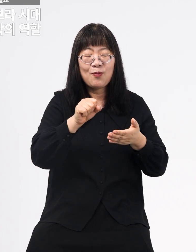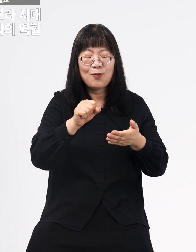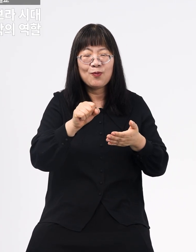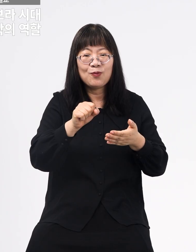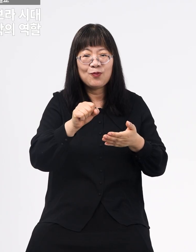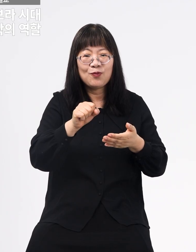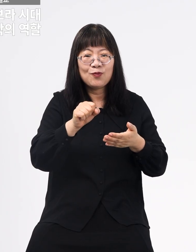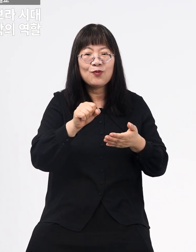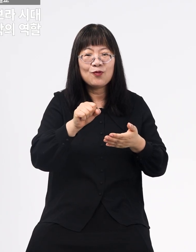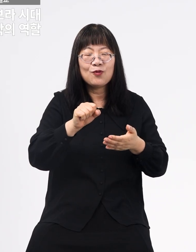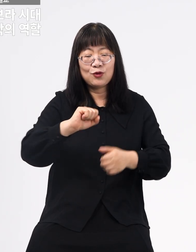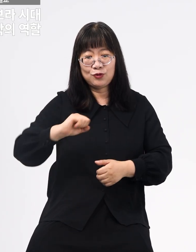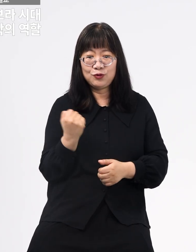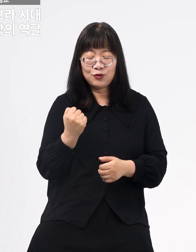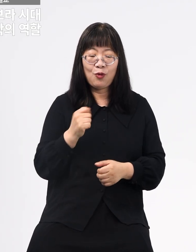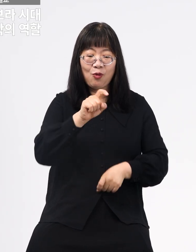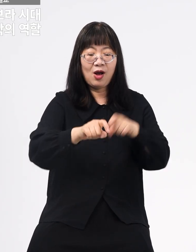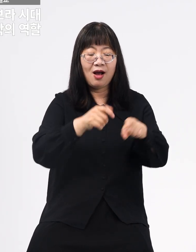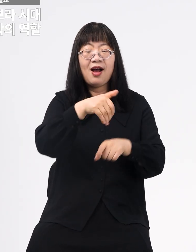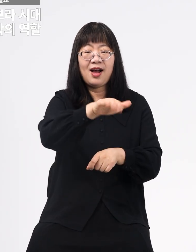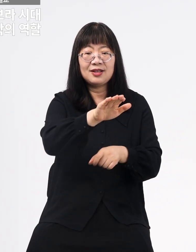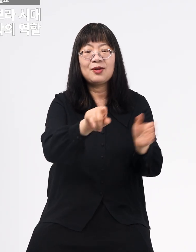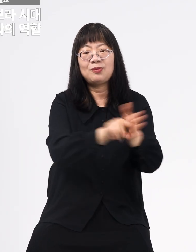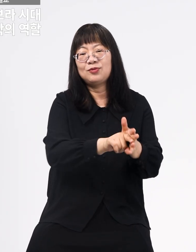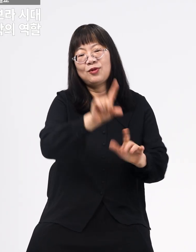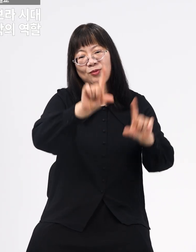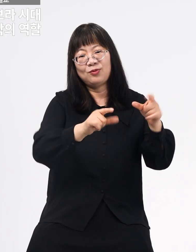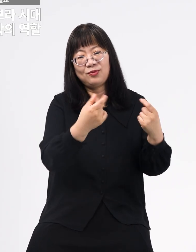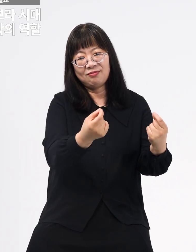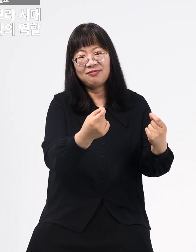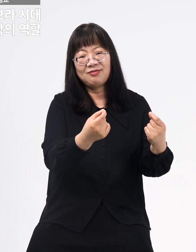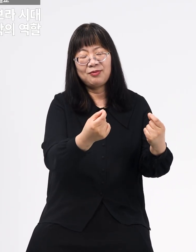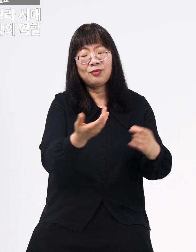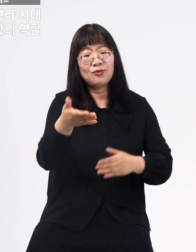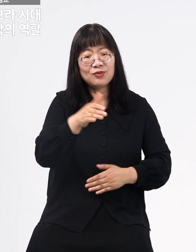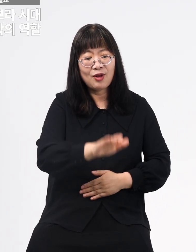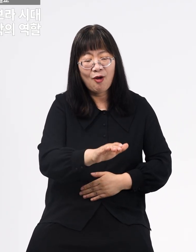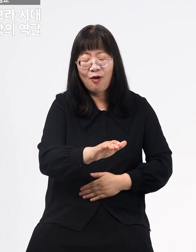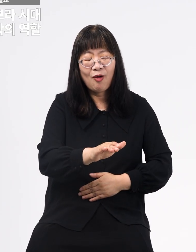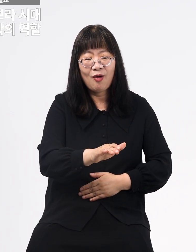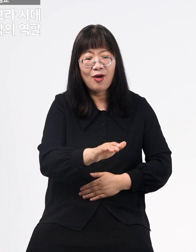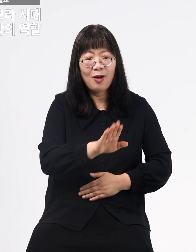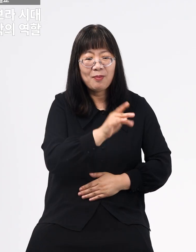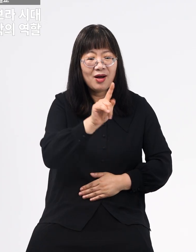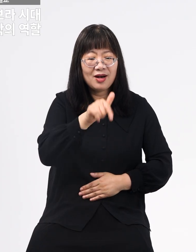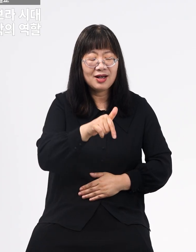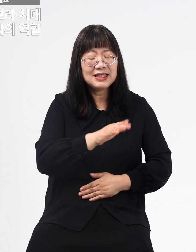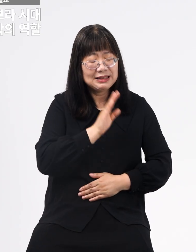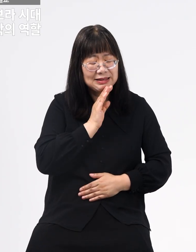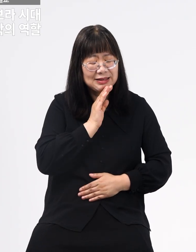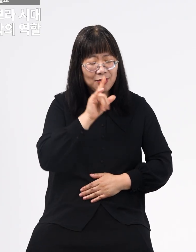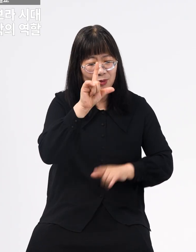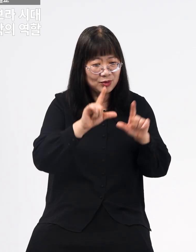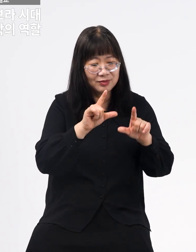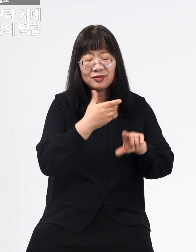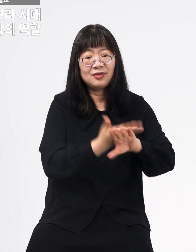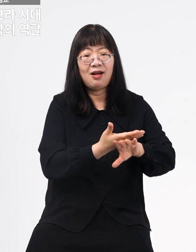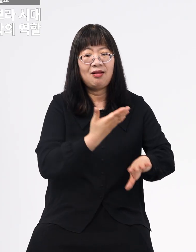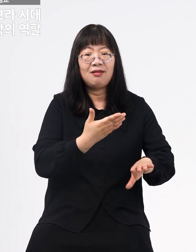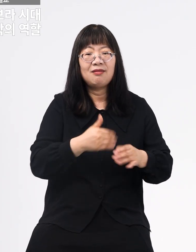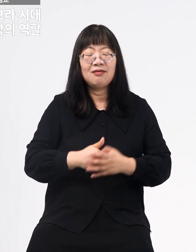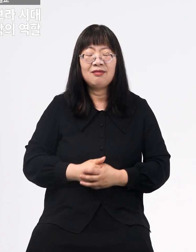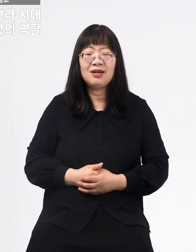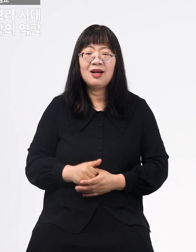태우면서 가는 게 믿음의 모습인데 그러질 못한단 말이에요. 당신이